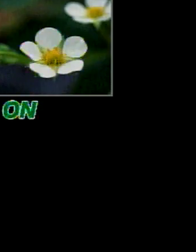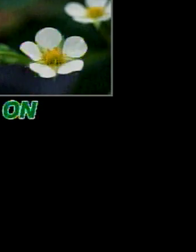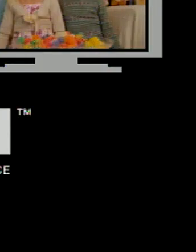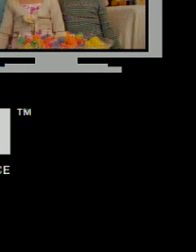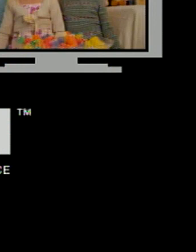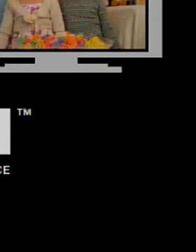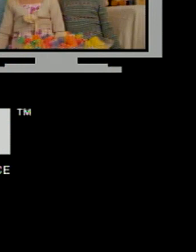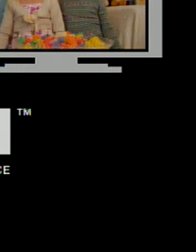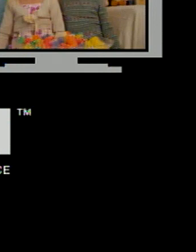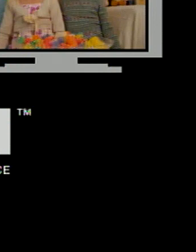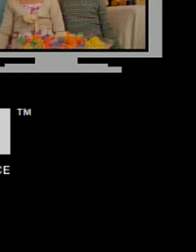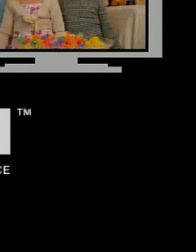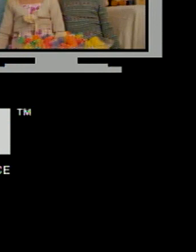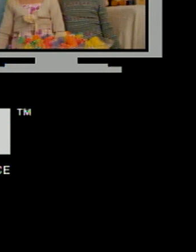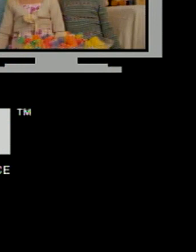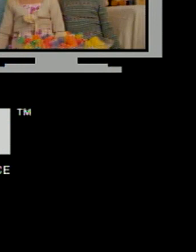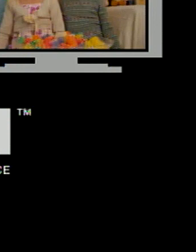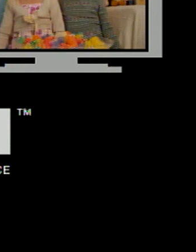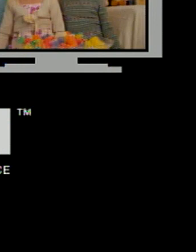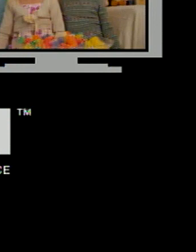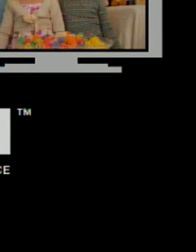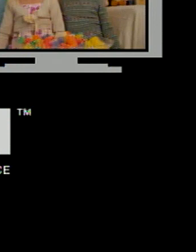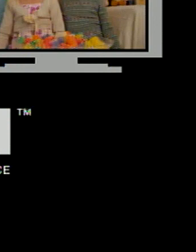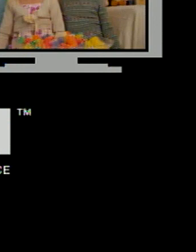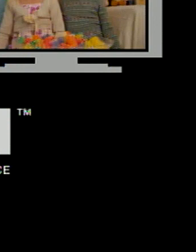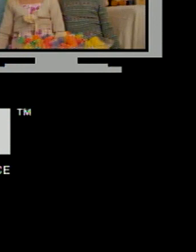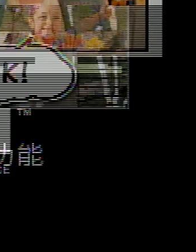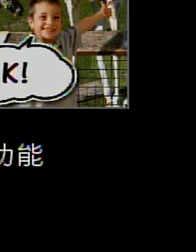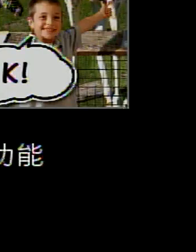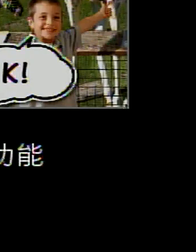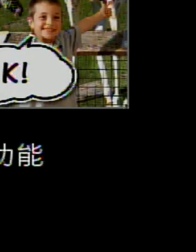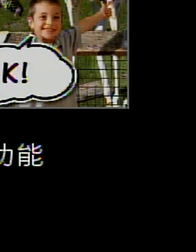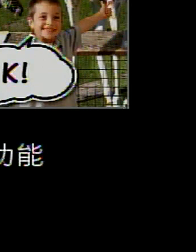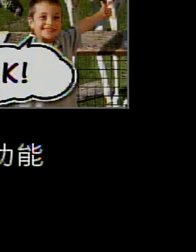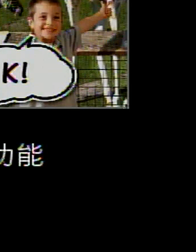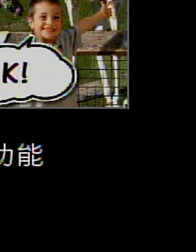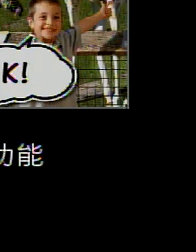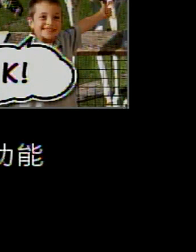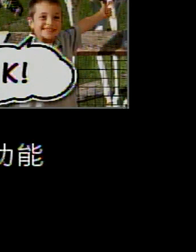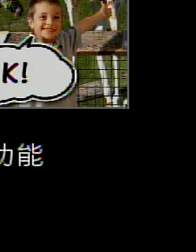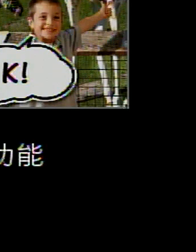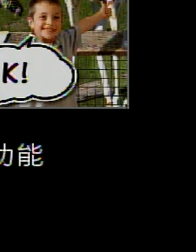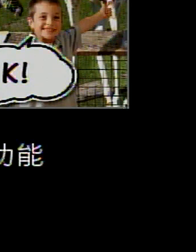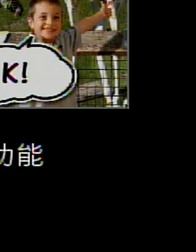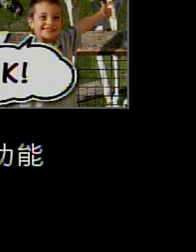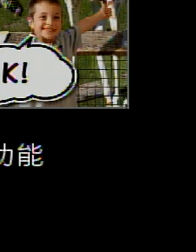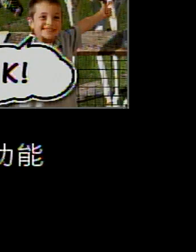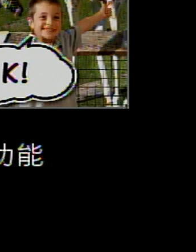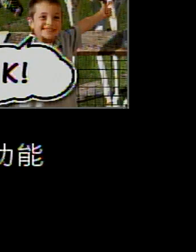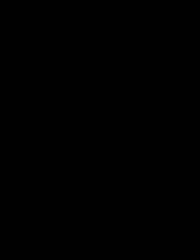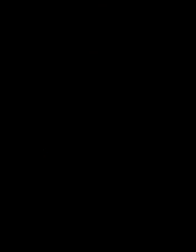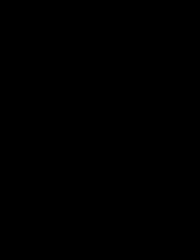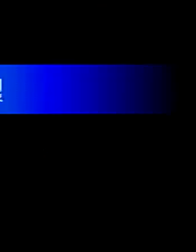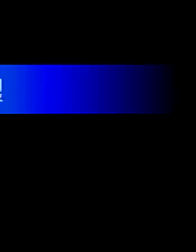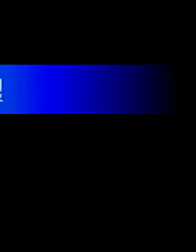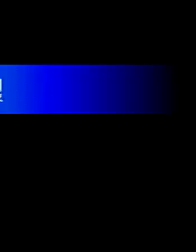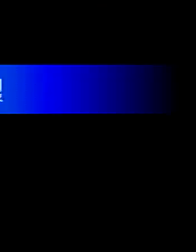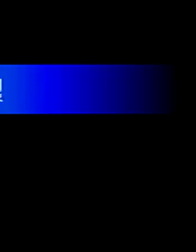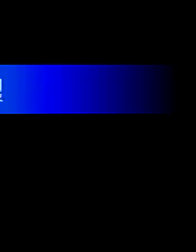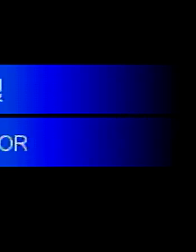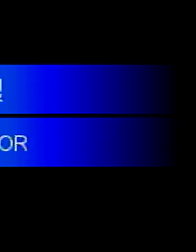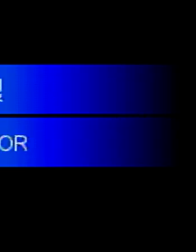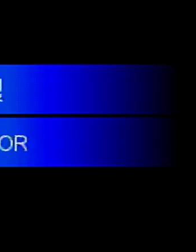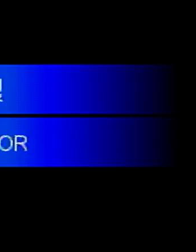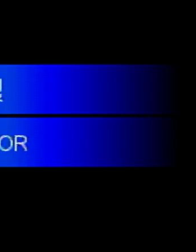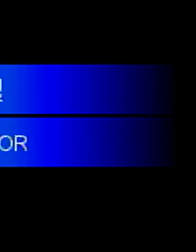次811次的委员会议，因为台风的关系，所以例行的记者会没有举行。那上个礼拜是4个案